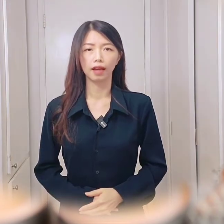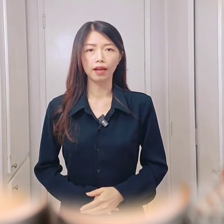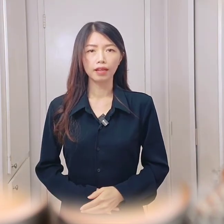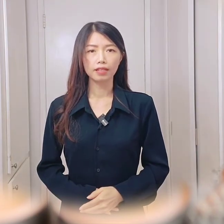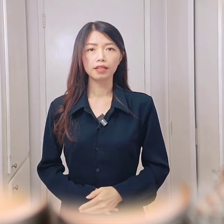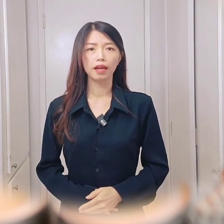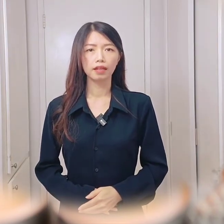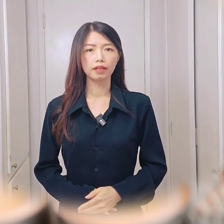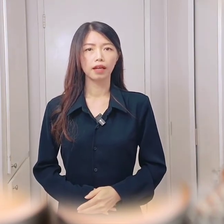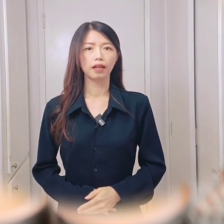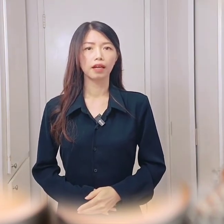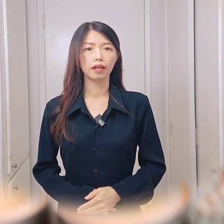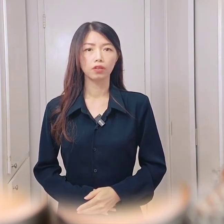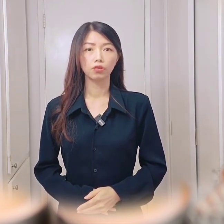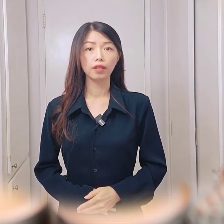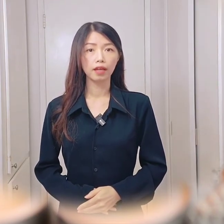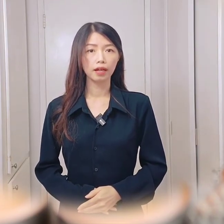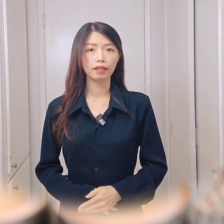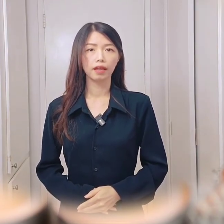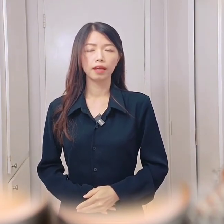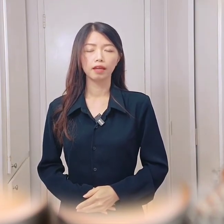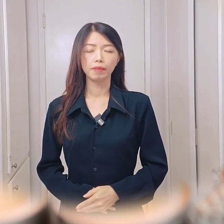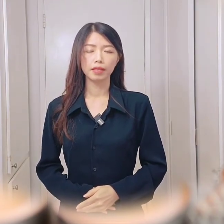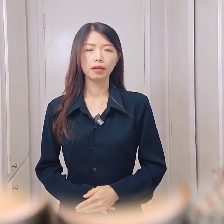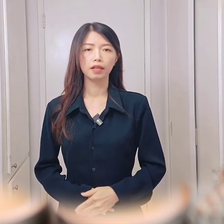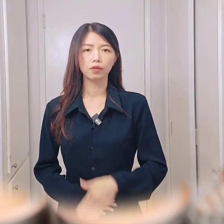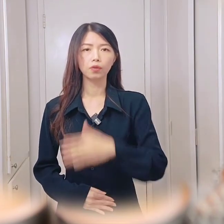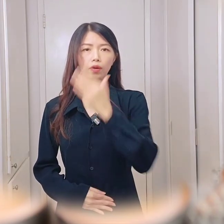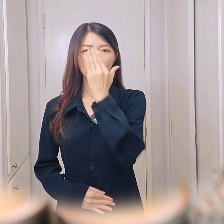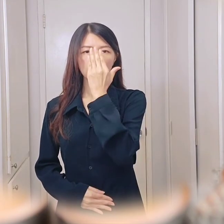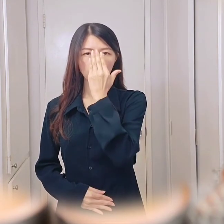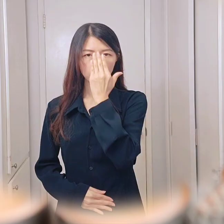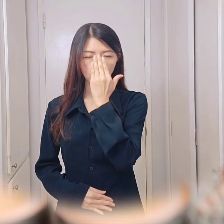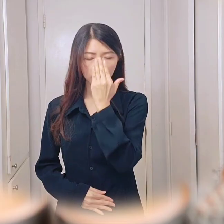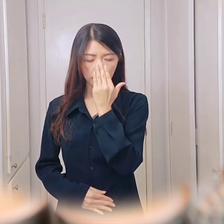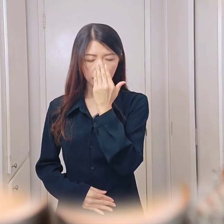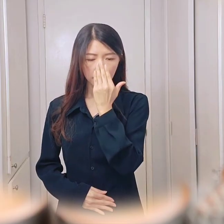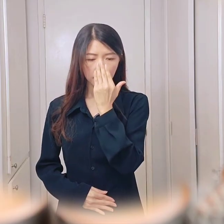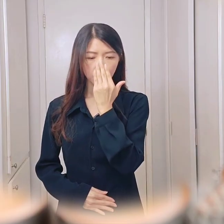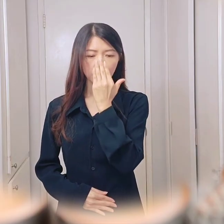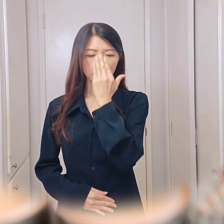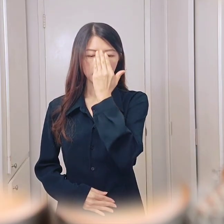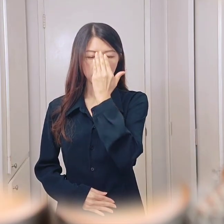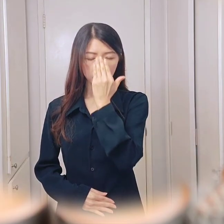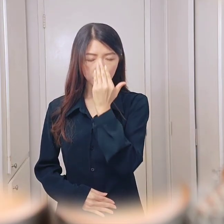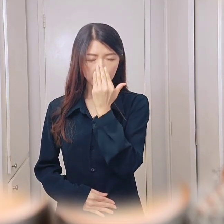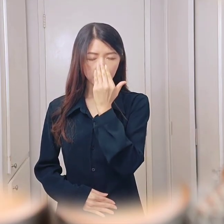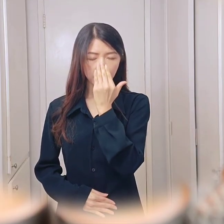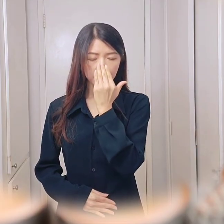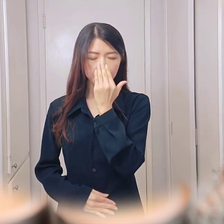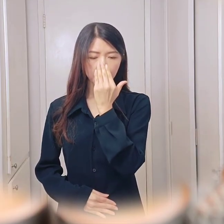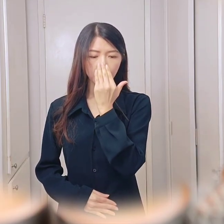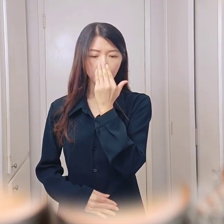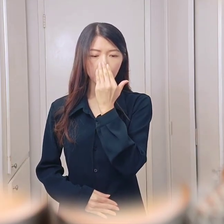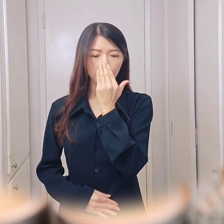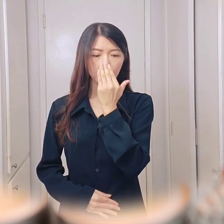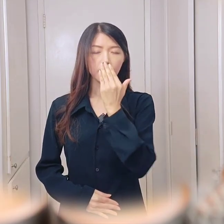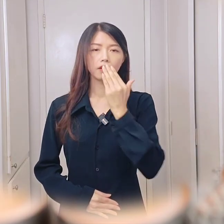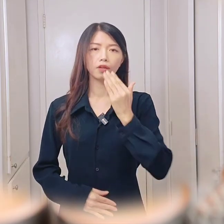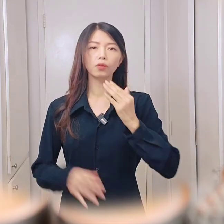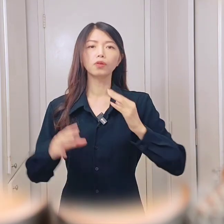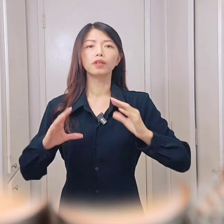나셨네. 이스라엘은 아까 유대 땅 할 때 마찬가지로 겸손하다 라고 한 뜻의 수어 사용하시면